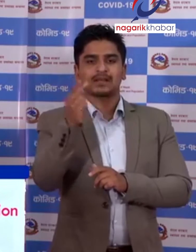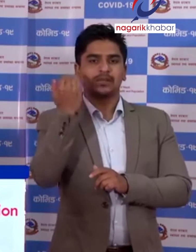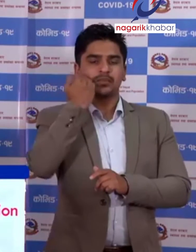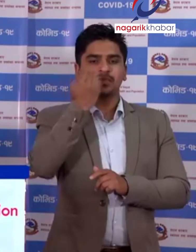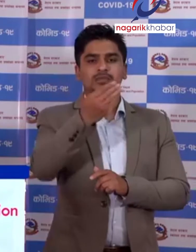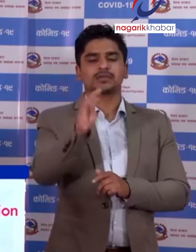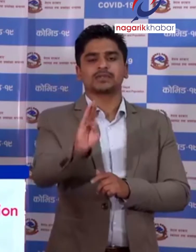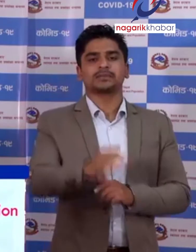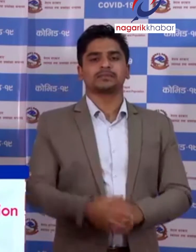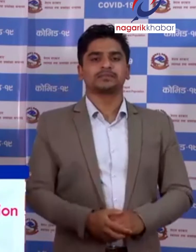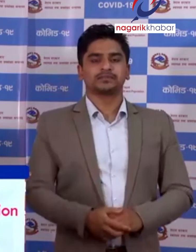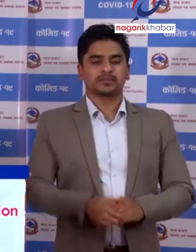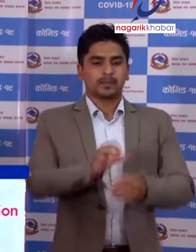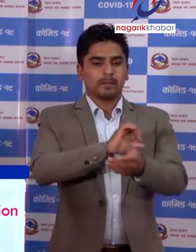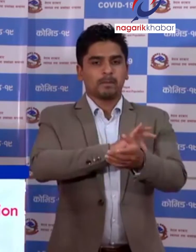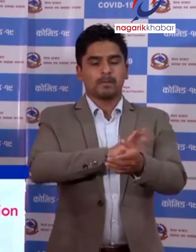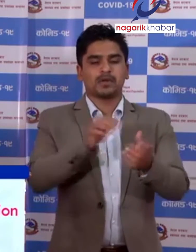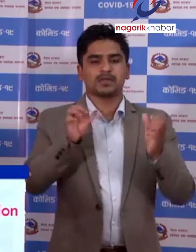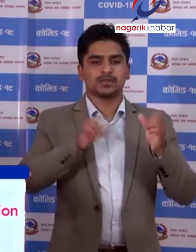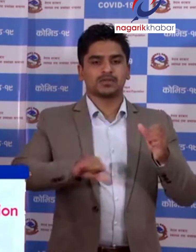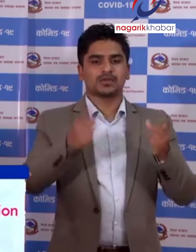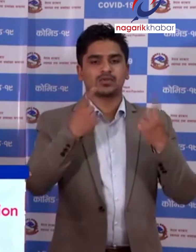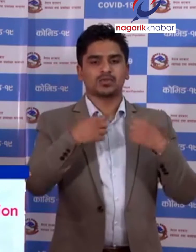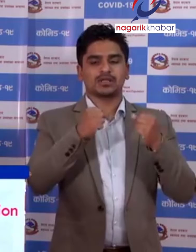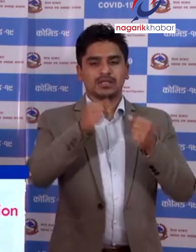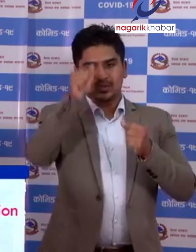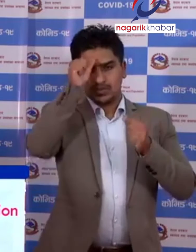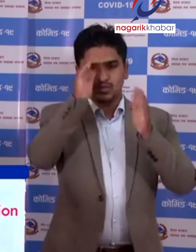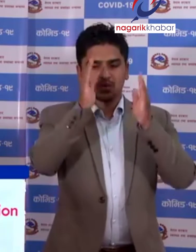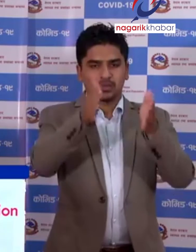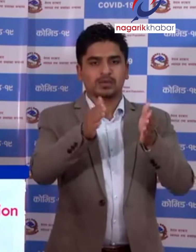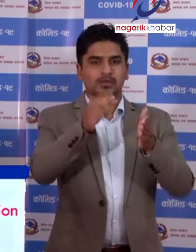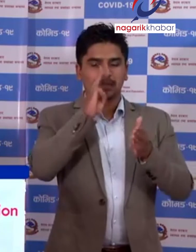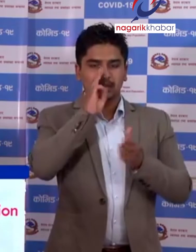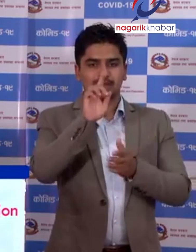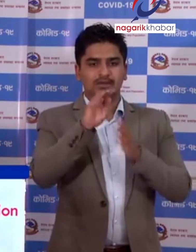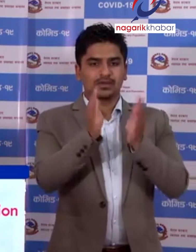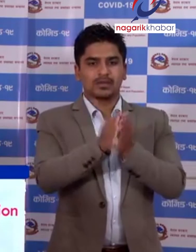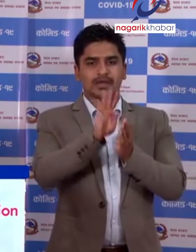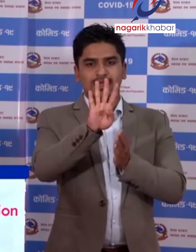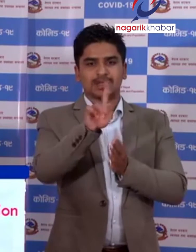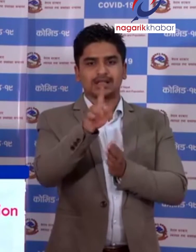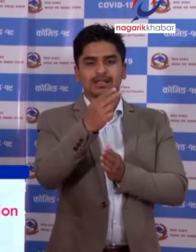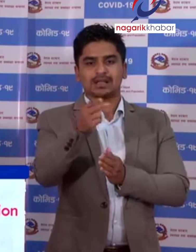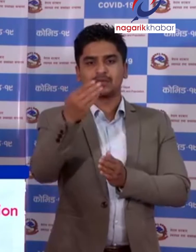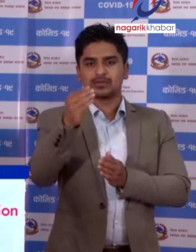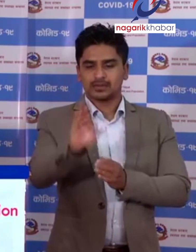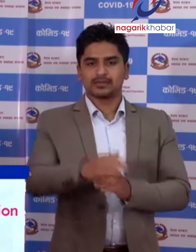हुनुहुन्छ। प्रादेशिक जनस्वास्थ्य प्रयोगशाला जनकपुर में जम्मा 41 जना